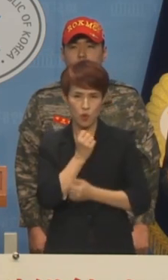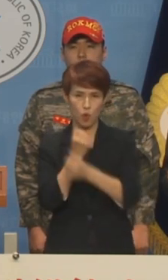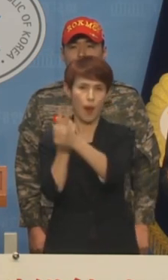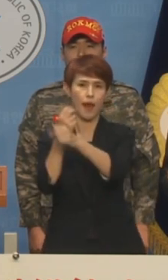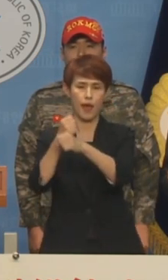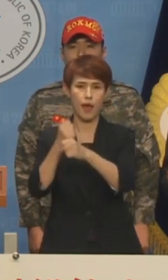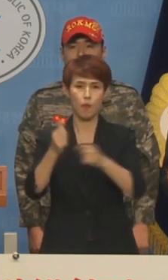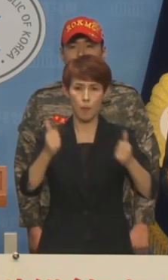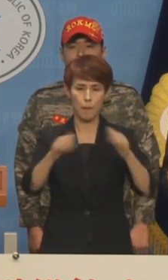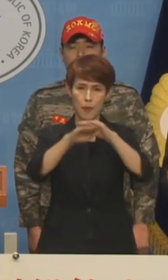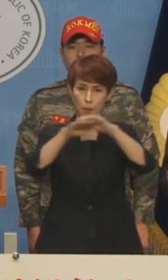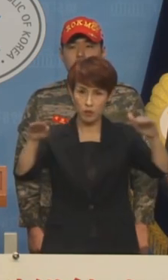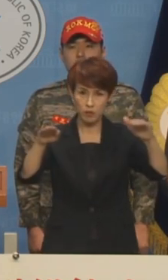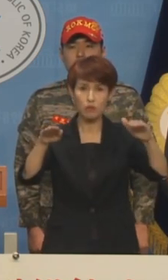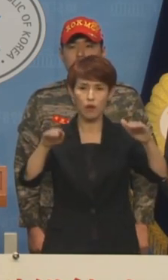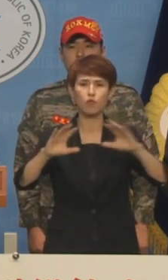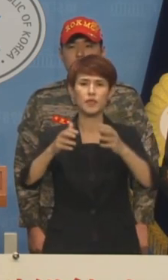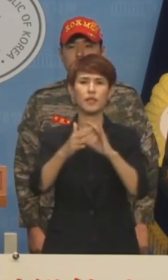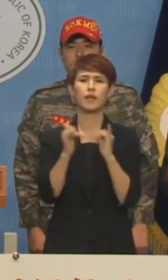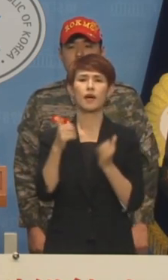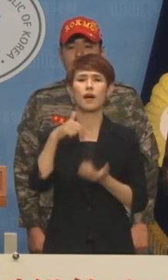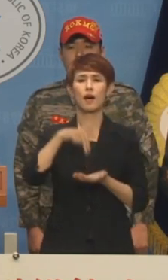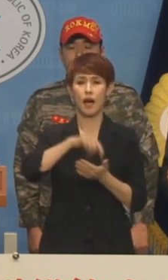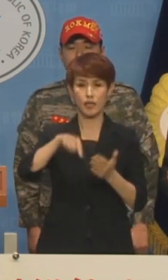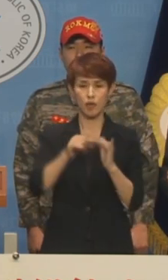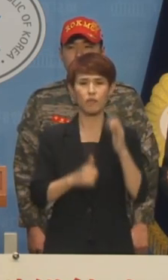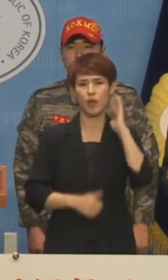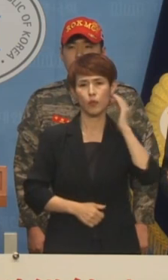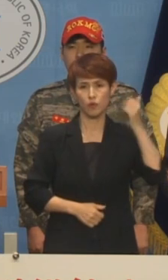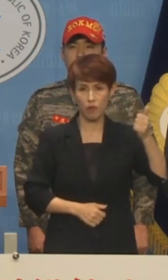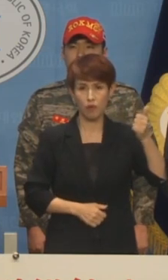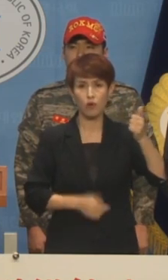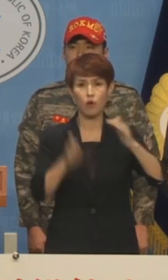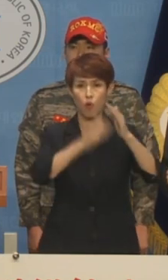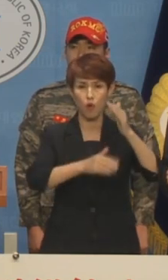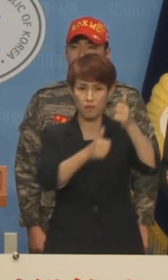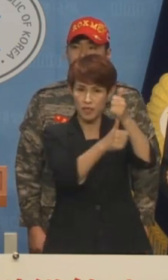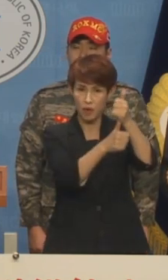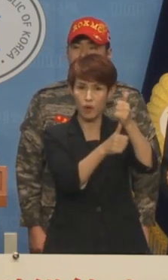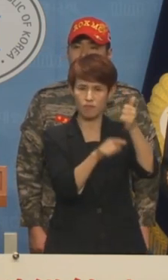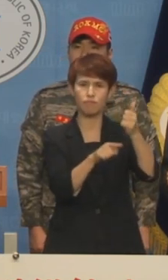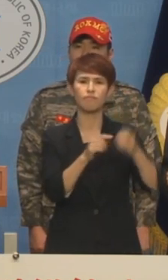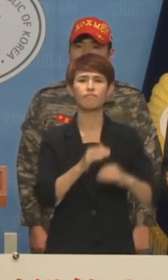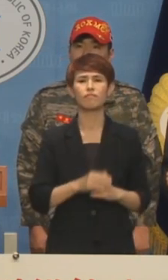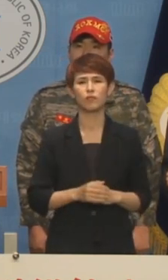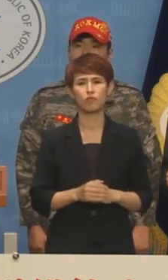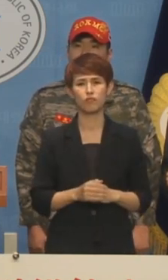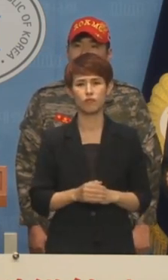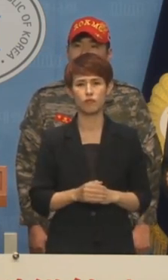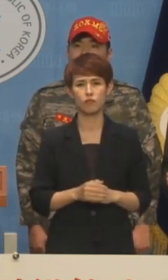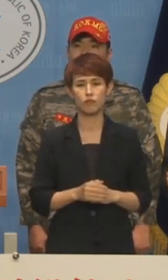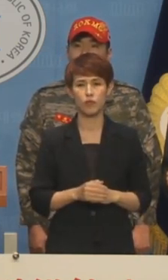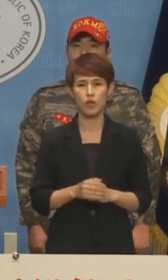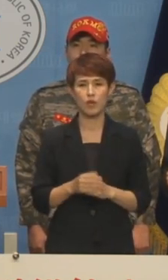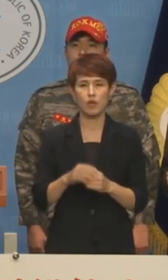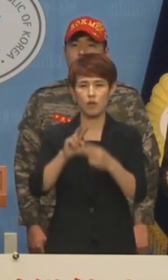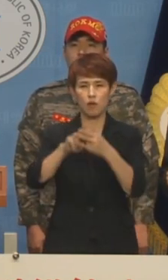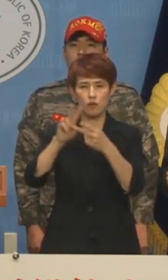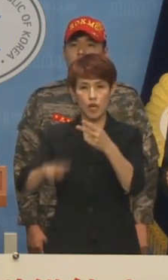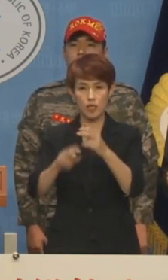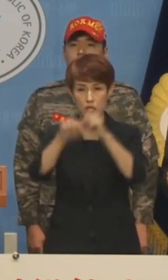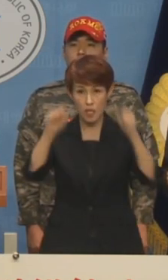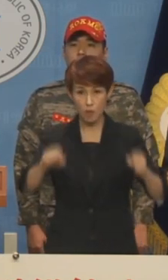평등이라는 헌법 규정이 국민의 한 사람인 현직 대통령과 공직기관 비서관에게는 달리 적용되어 형사사법 시스템에 대한